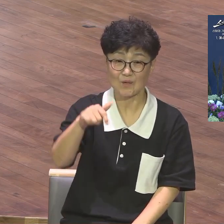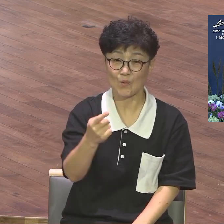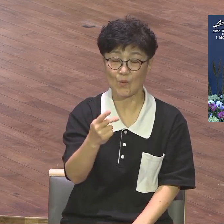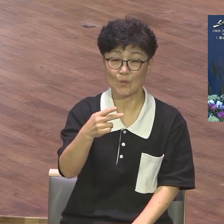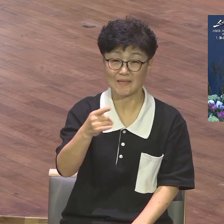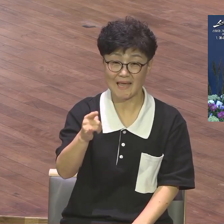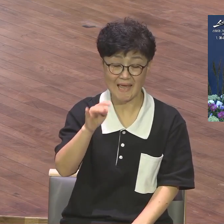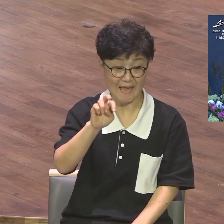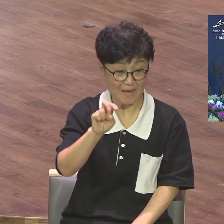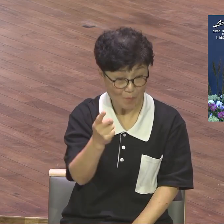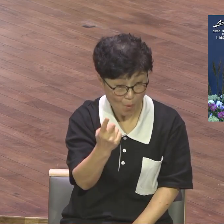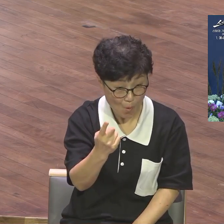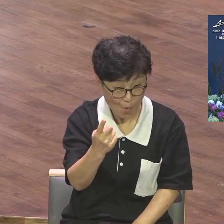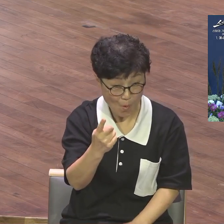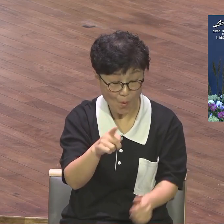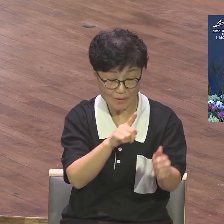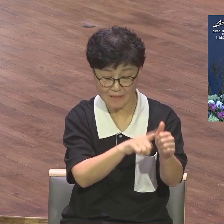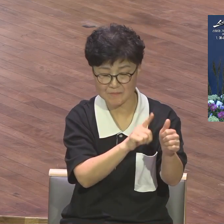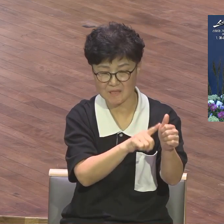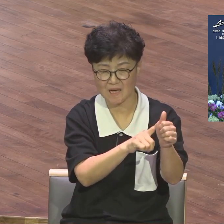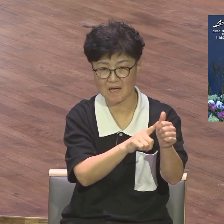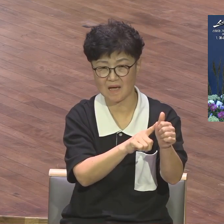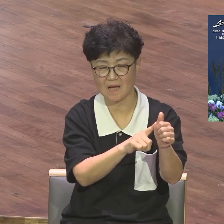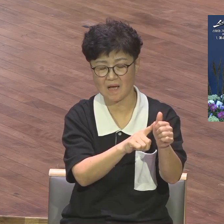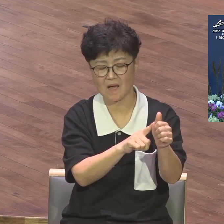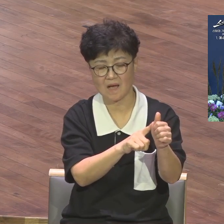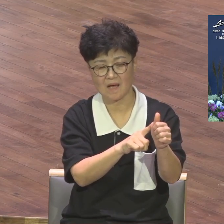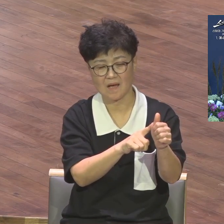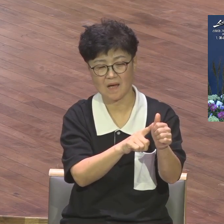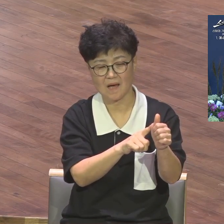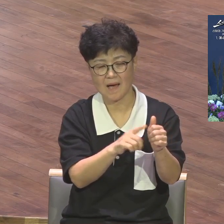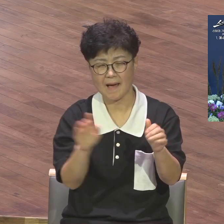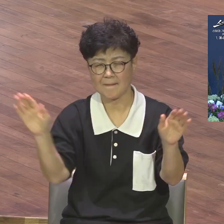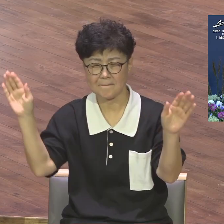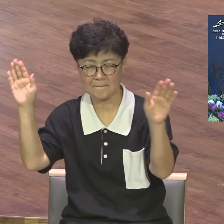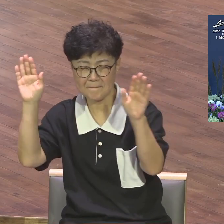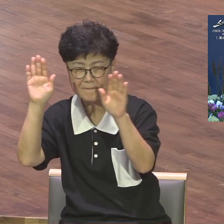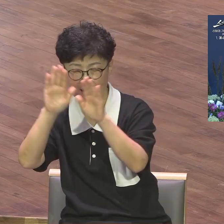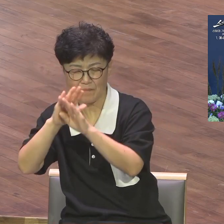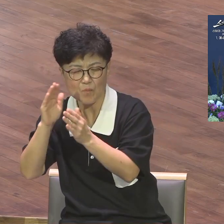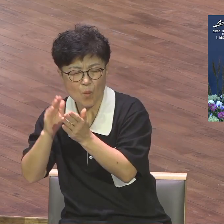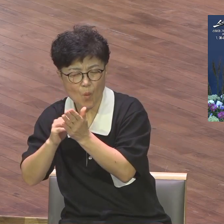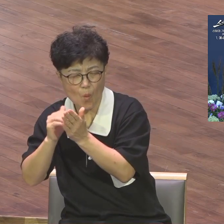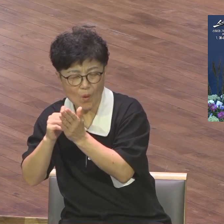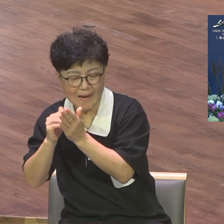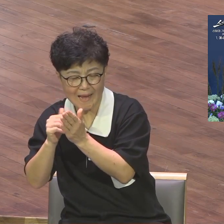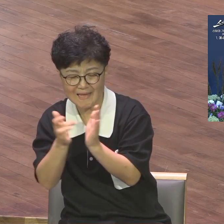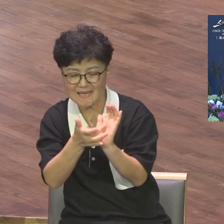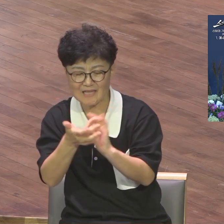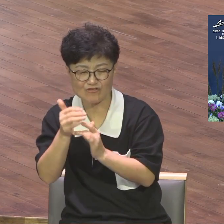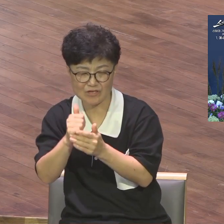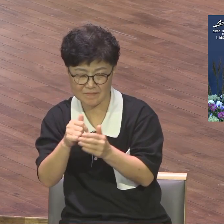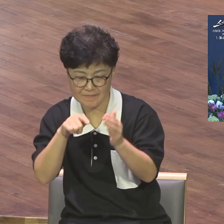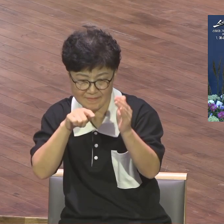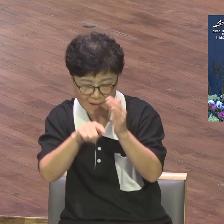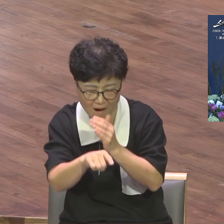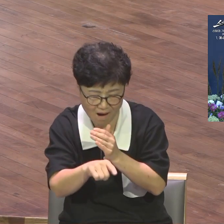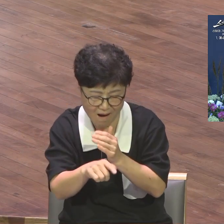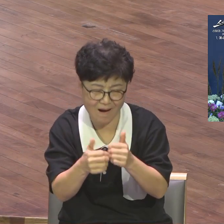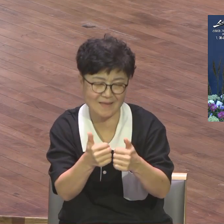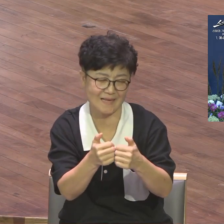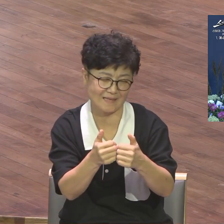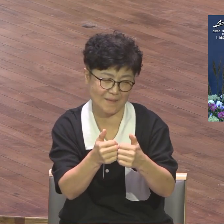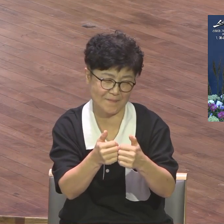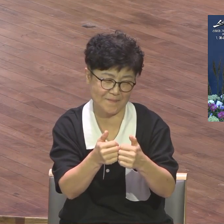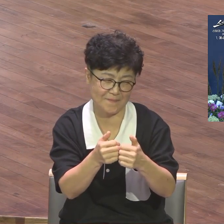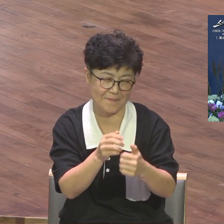의식해서 내 위치가 있기 때문에 밤에 몰래 예수님을 찾아왔습니다. 지난 우리 주일강단의